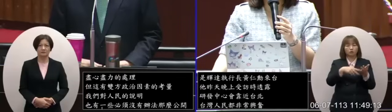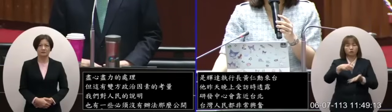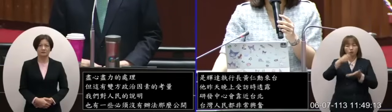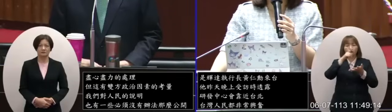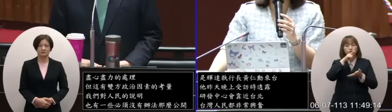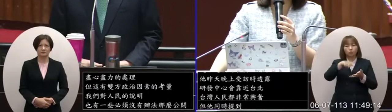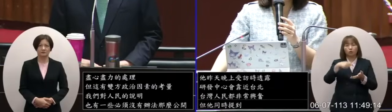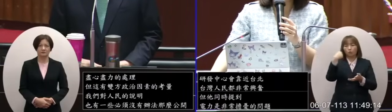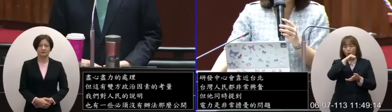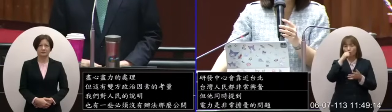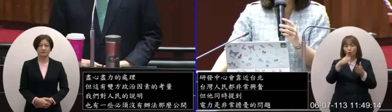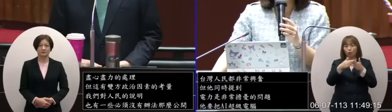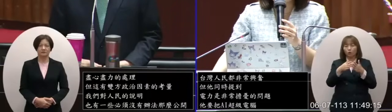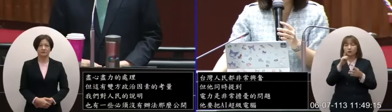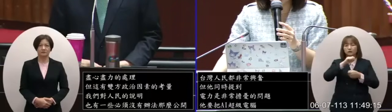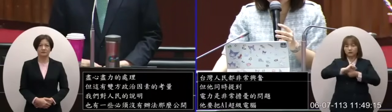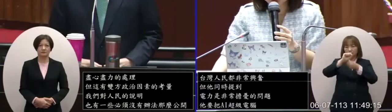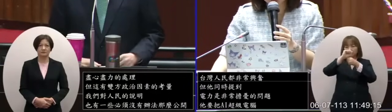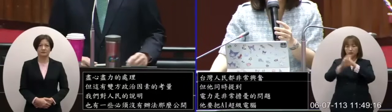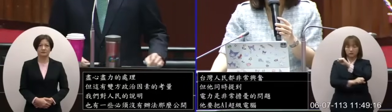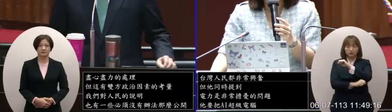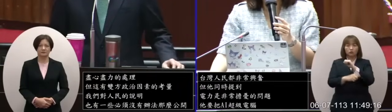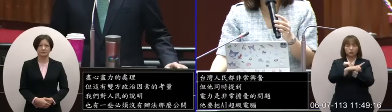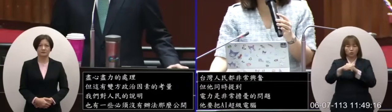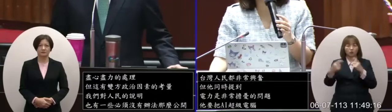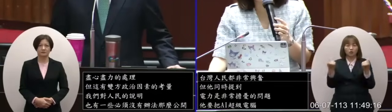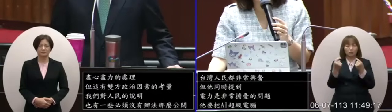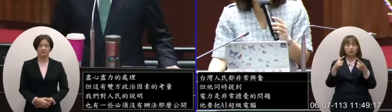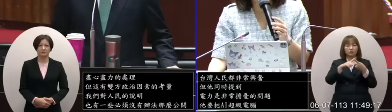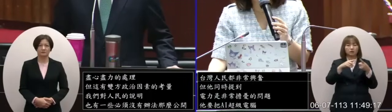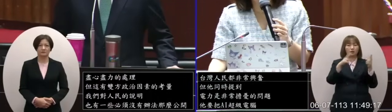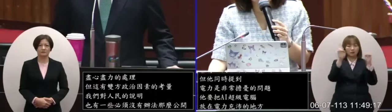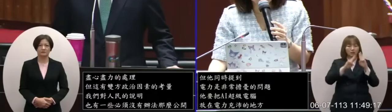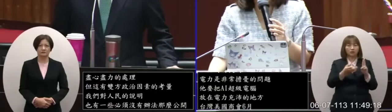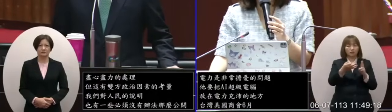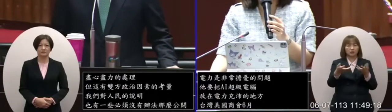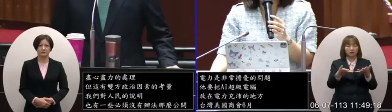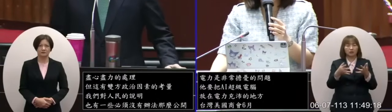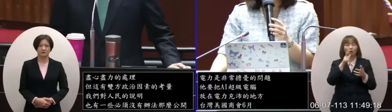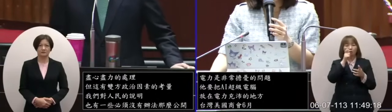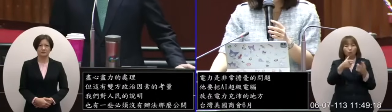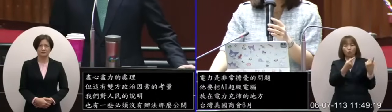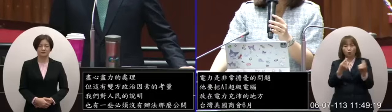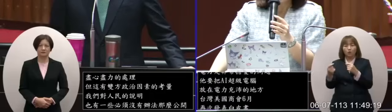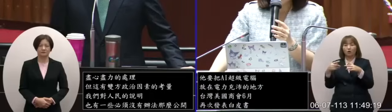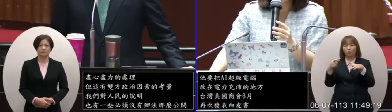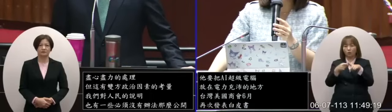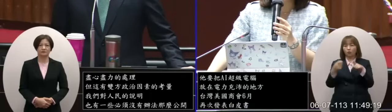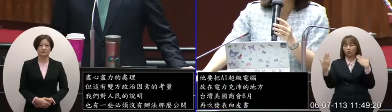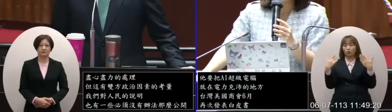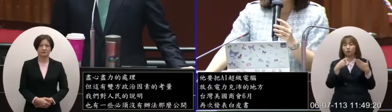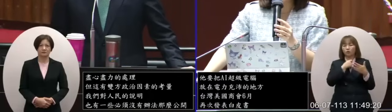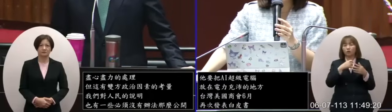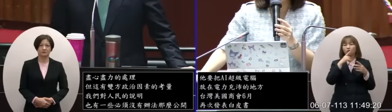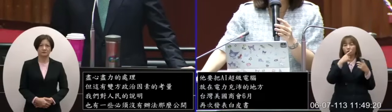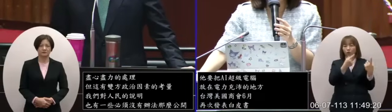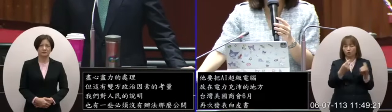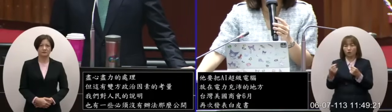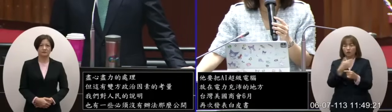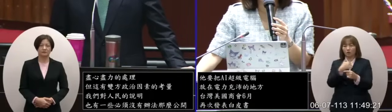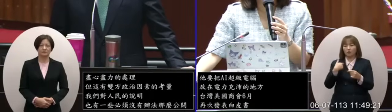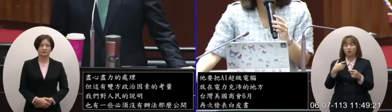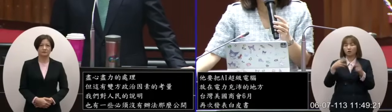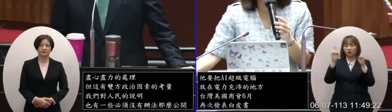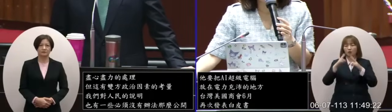次提到了台湾需要强化的基础设施，包含电价的稳定以及透明度，还有呢稳定的能